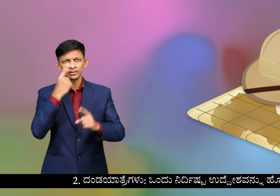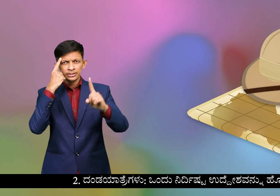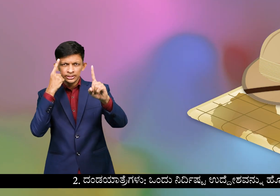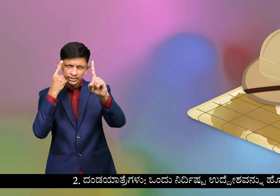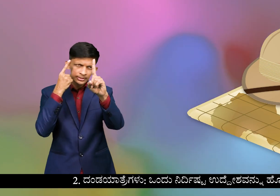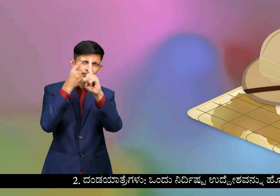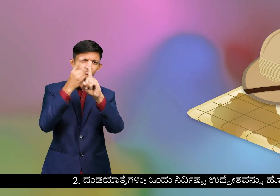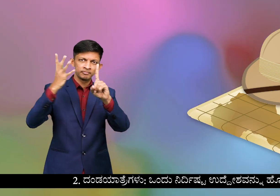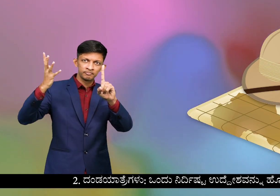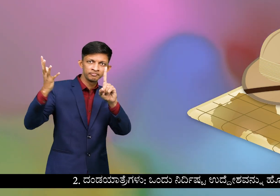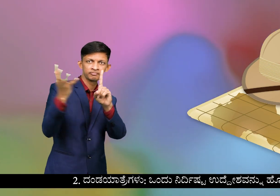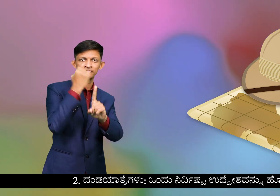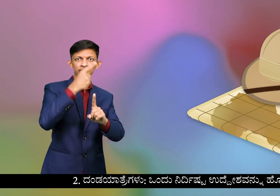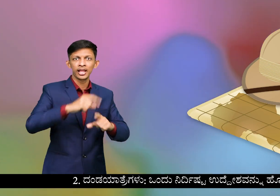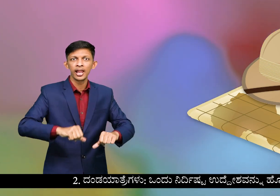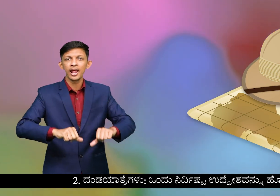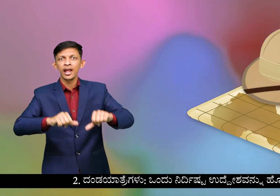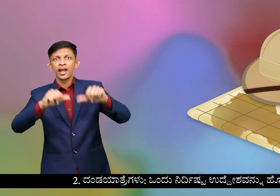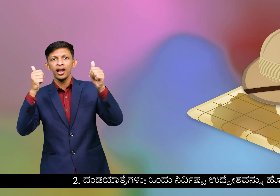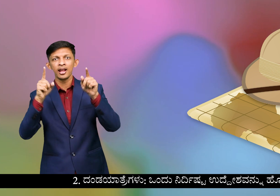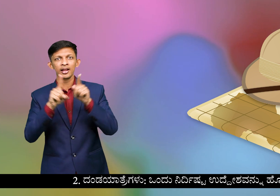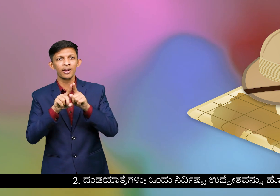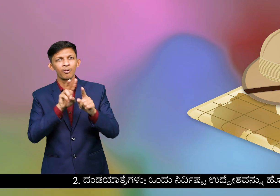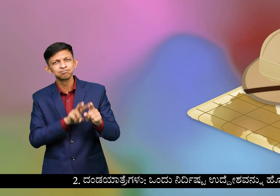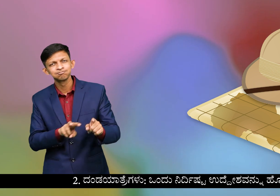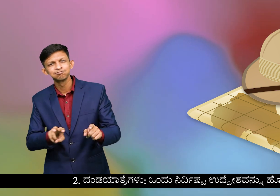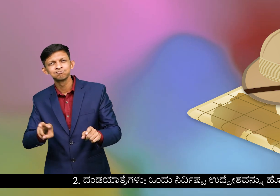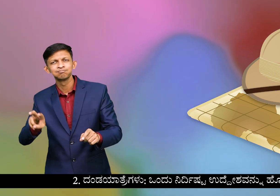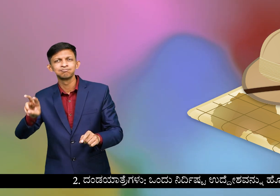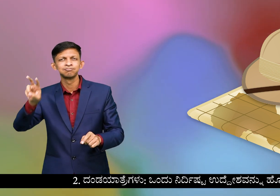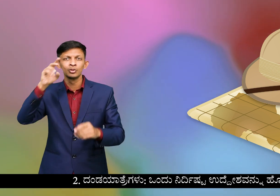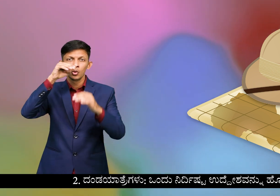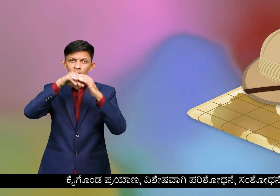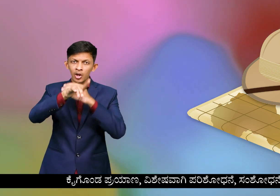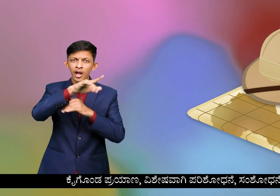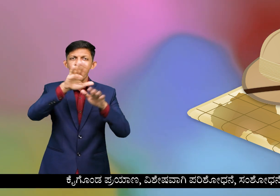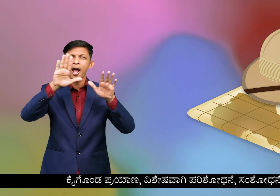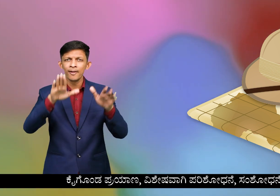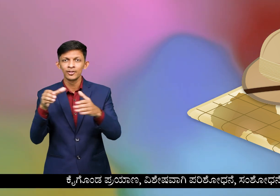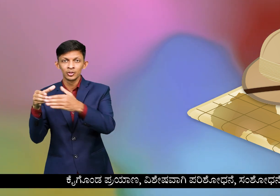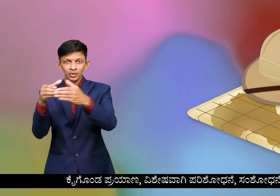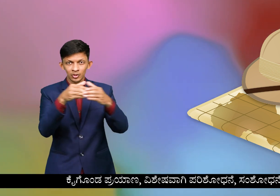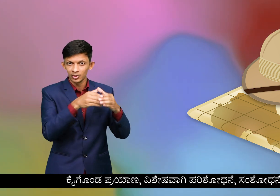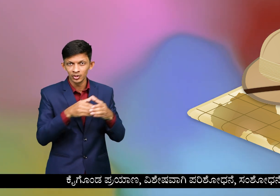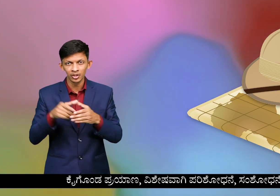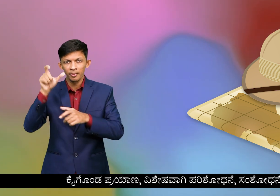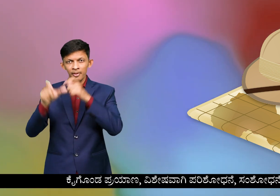ದಂಡಯಾತ್ರೆಗಳು ಒಂದು ನಿರ್ದಿಷ್ಟ ಉದ್ದೇಶವನ್ನು ಹೊಂದಿರುವ ಜನರು ಗುಂಪು ಕೈಗೊಂಡು ಪ್ರಯಾಣ,